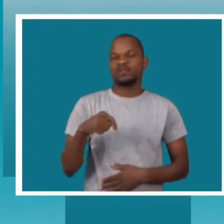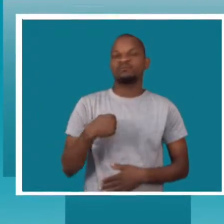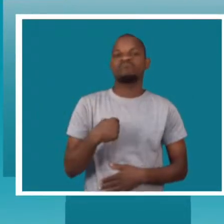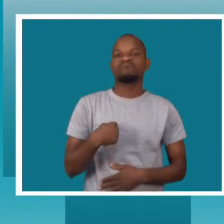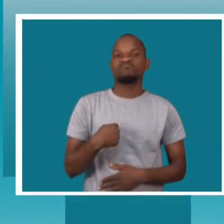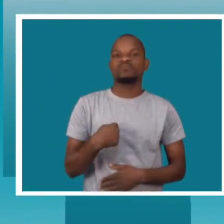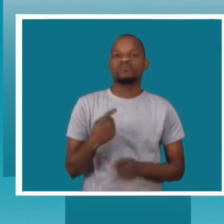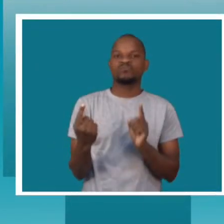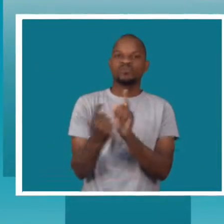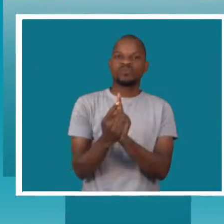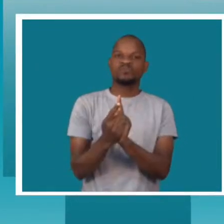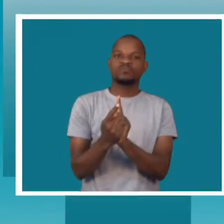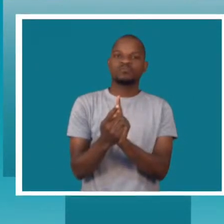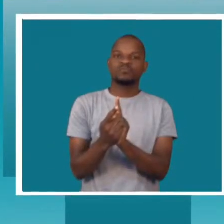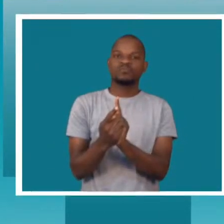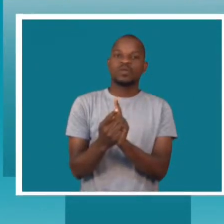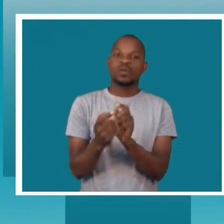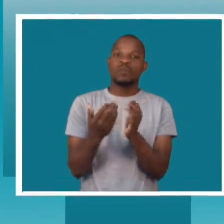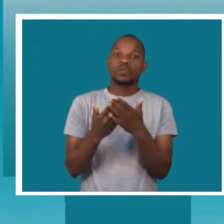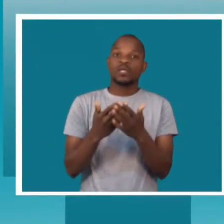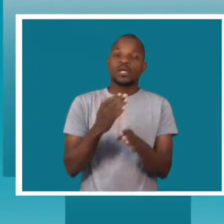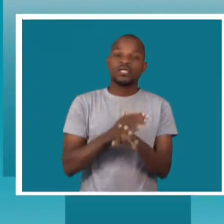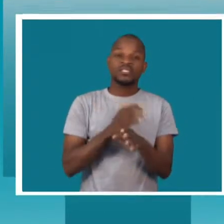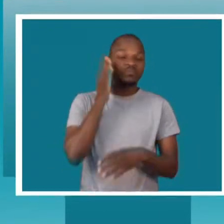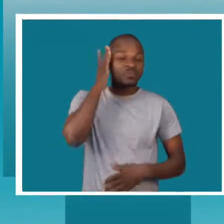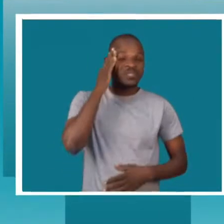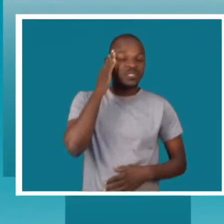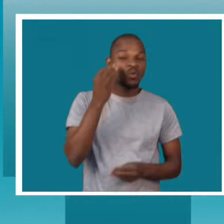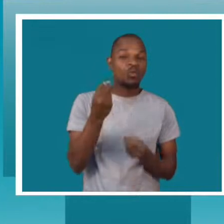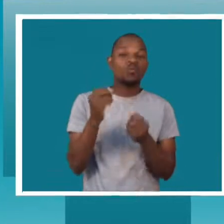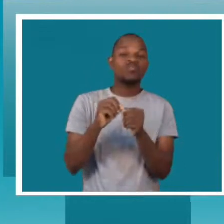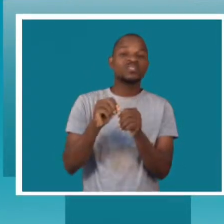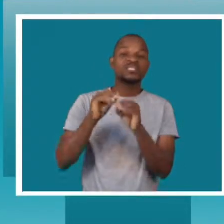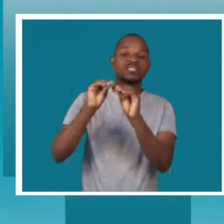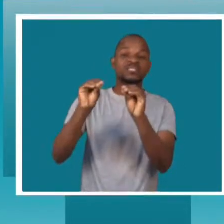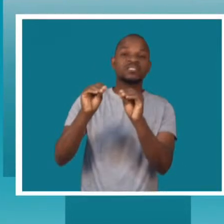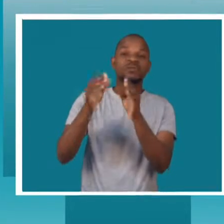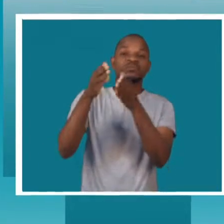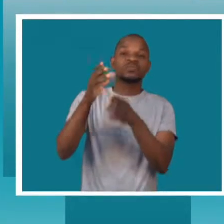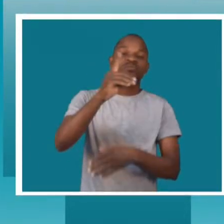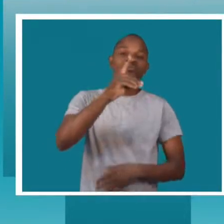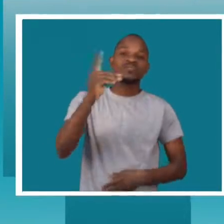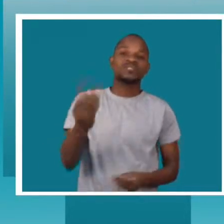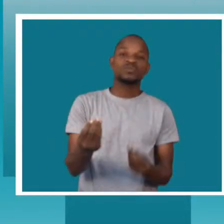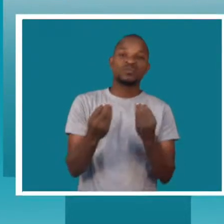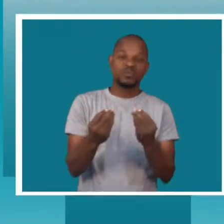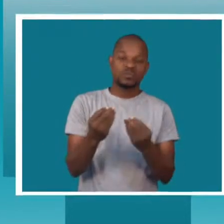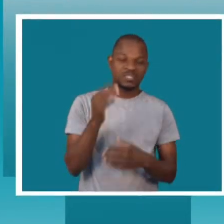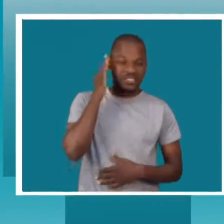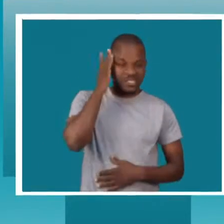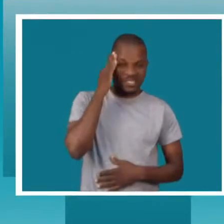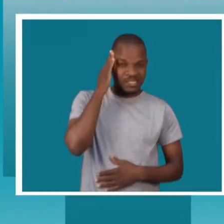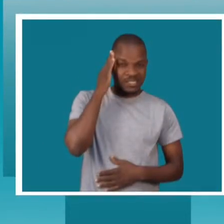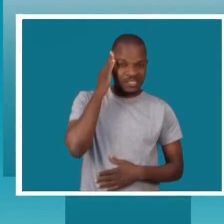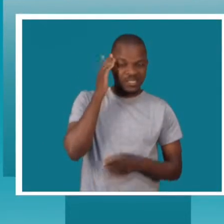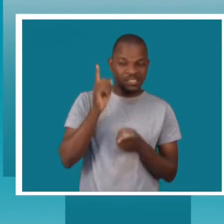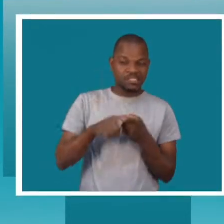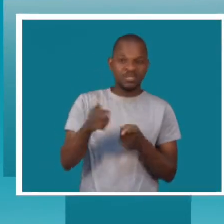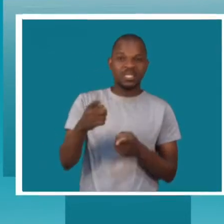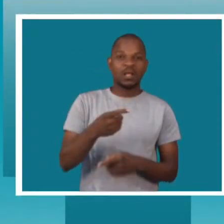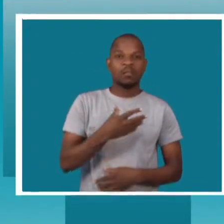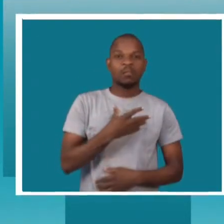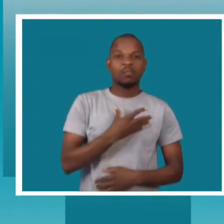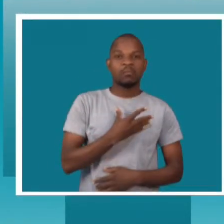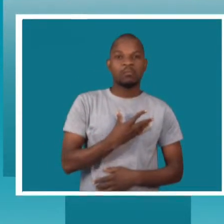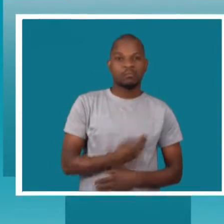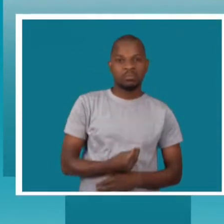Mas porquê? Exatamente. Primeiro, eu devo confessar que eu não sabia como lidar com a situação. Mas segundo, também não queria decepcioná